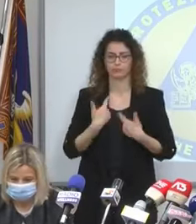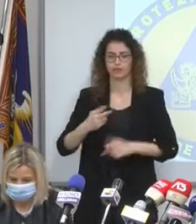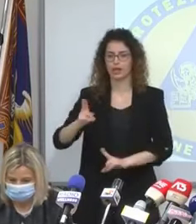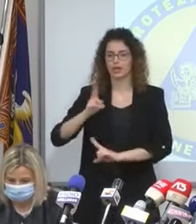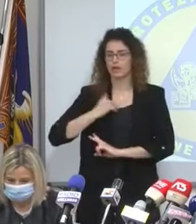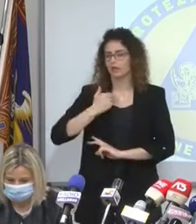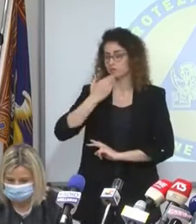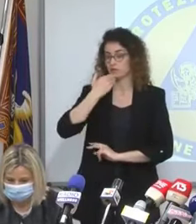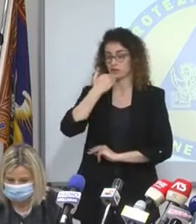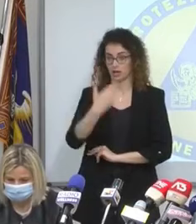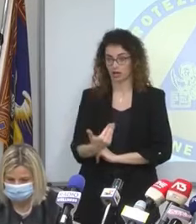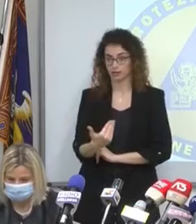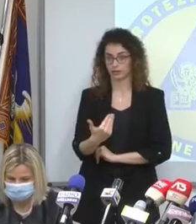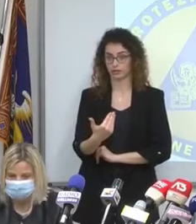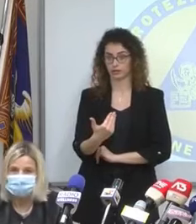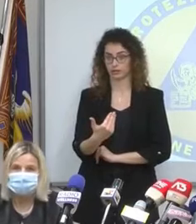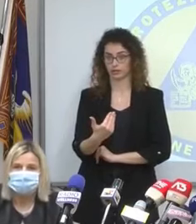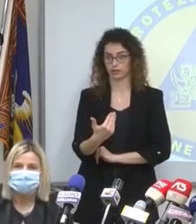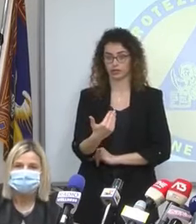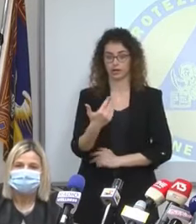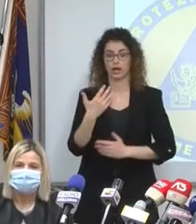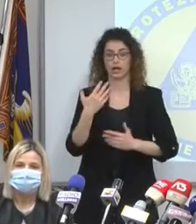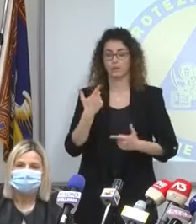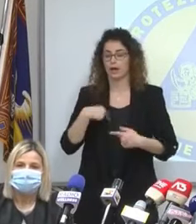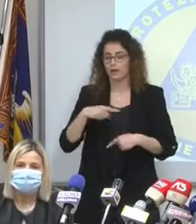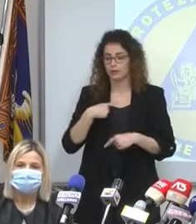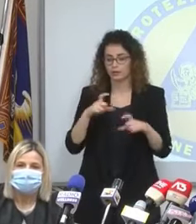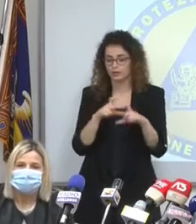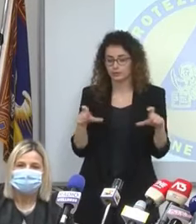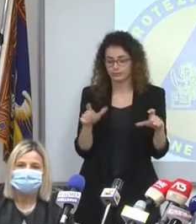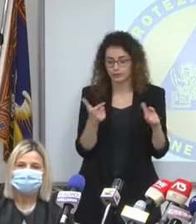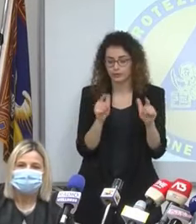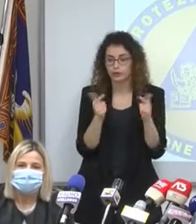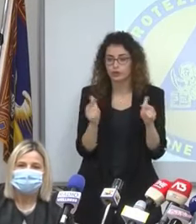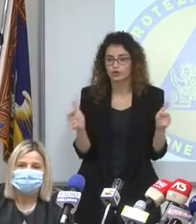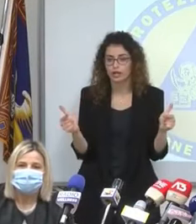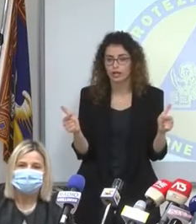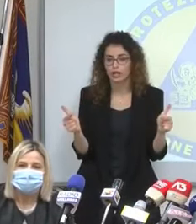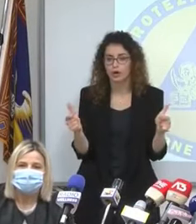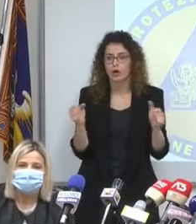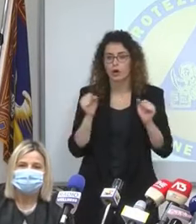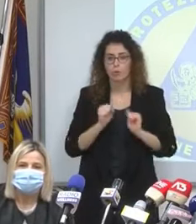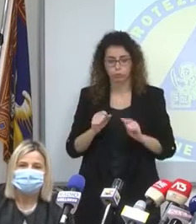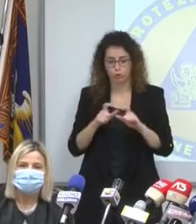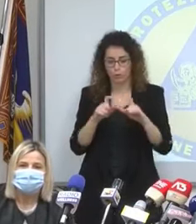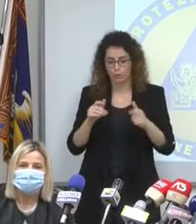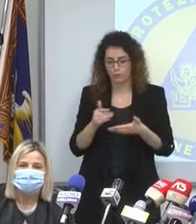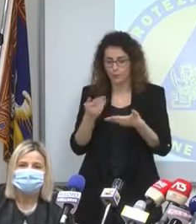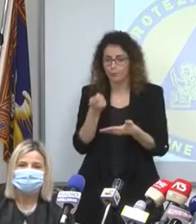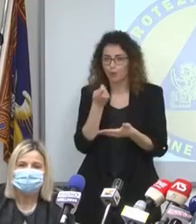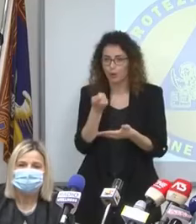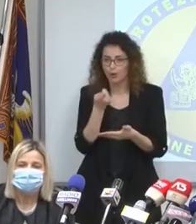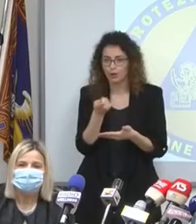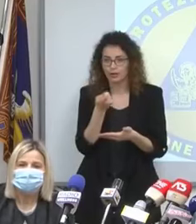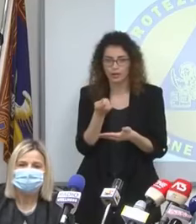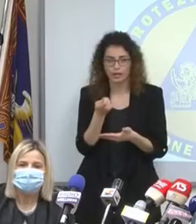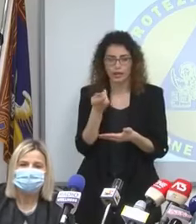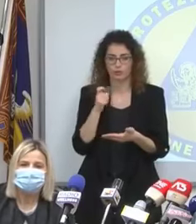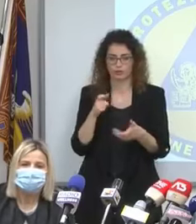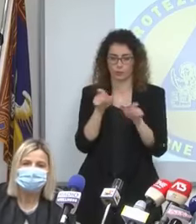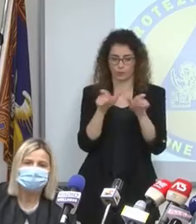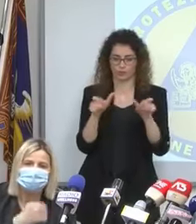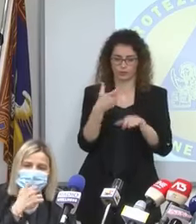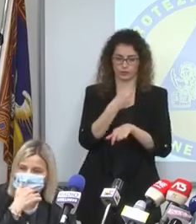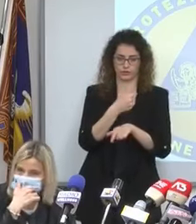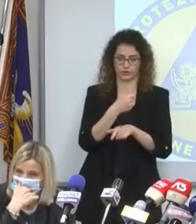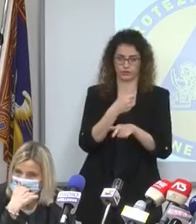L'esercito, noi li ringraziamo, però noi vaccini non ne abbiamo. Nel senso che potremmo dargliene pochi, anche perché l'agenda vaccinale la gestiamo